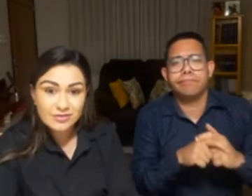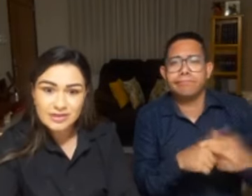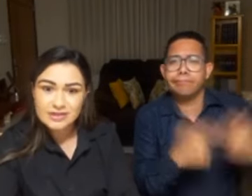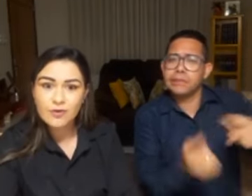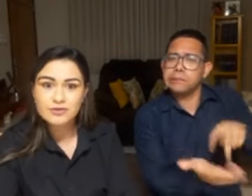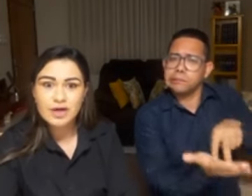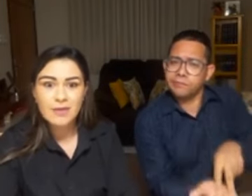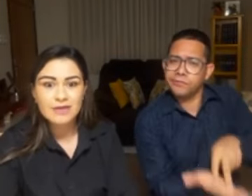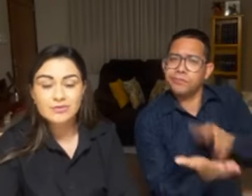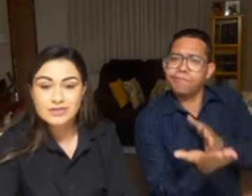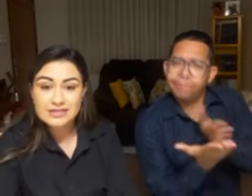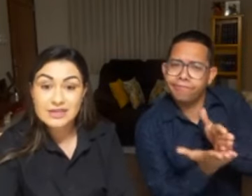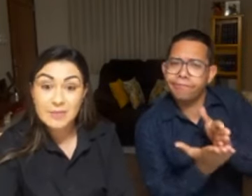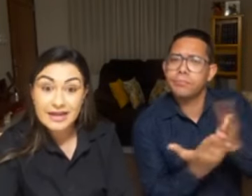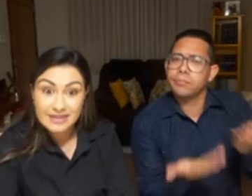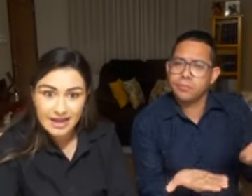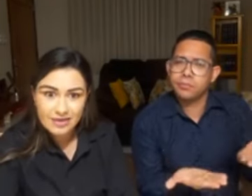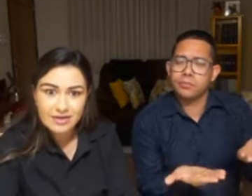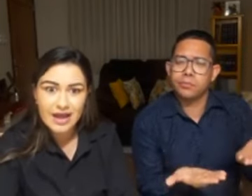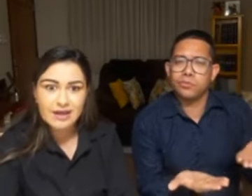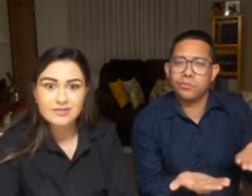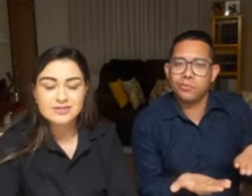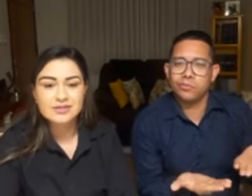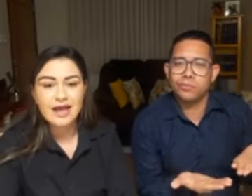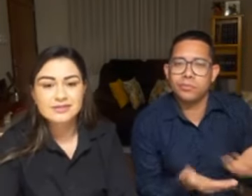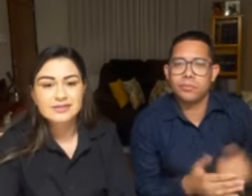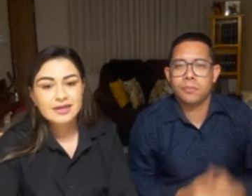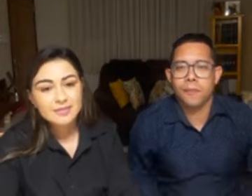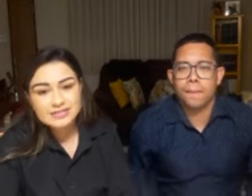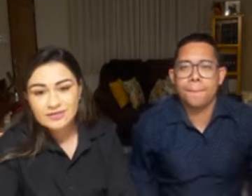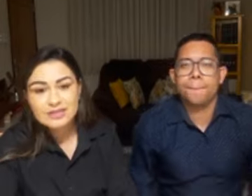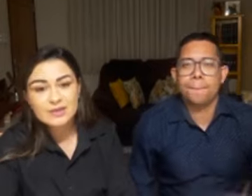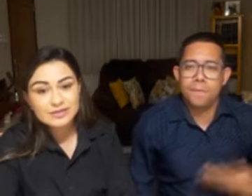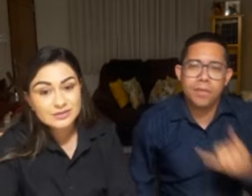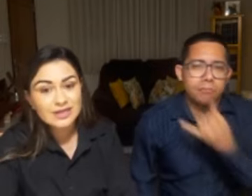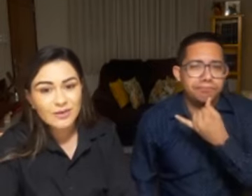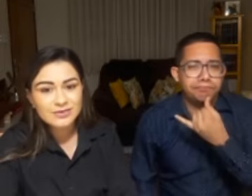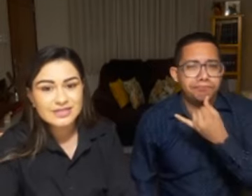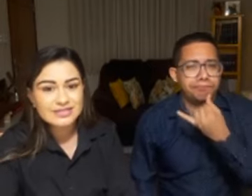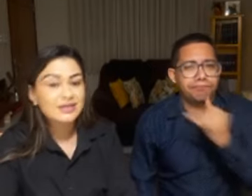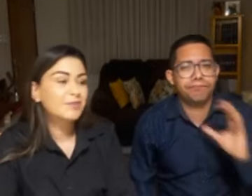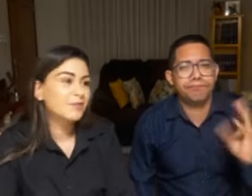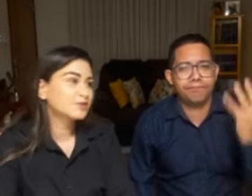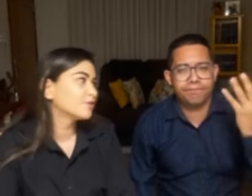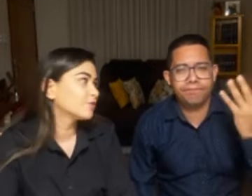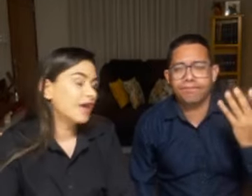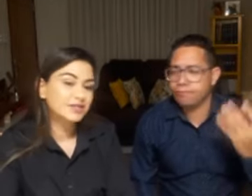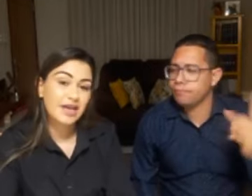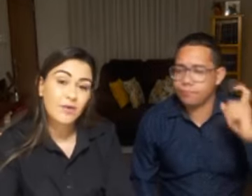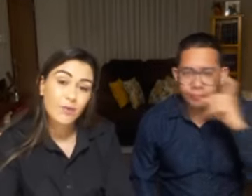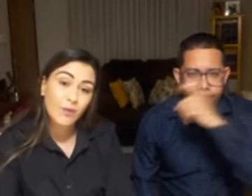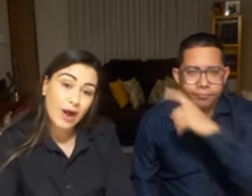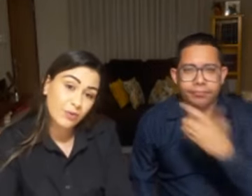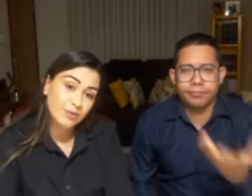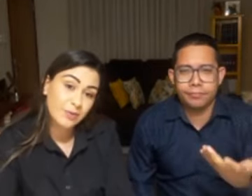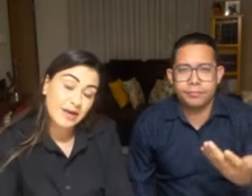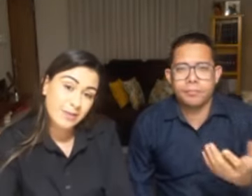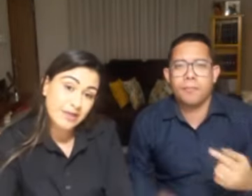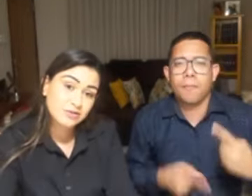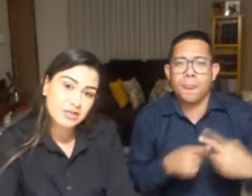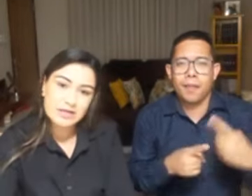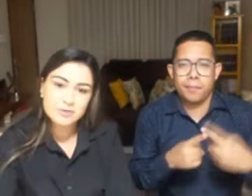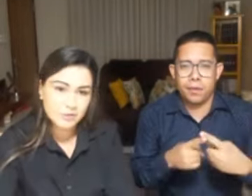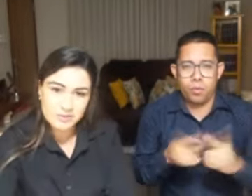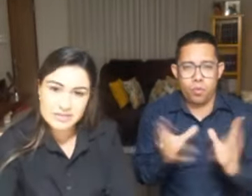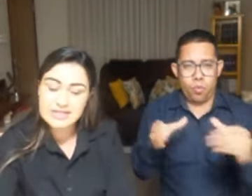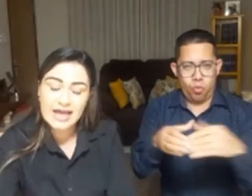permanecer onde eles foram chamados, onde eles aprenderam, né, a língua de sinais. Mas, infelizmente, isso tem acontecido também, é uma dificuldade, que é o departamento